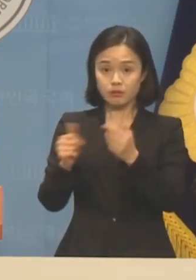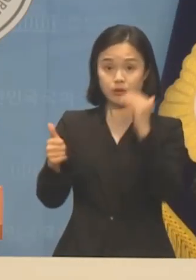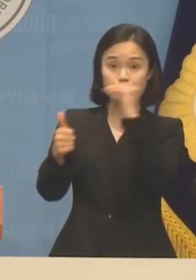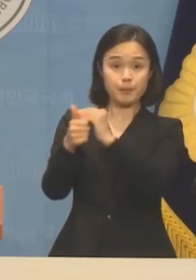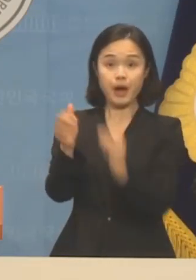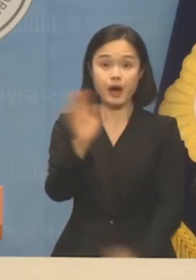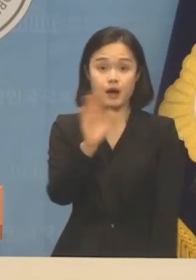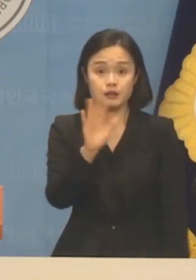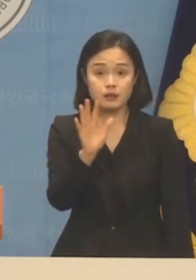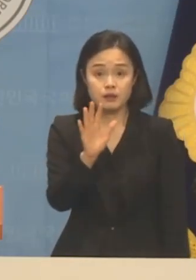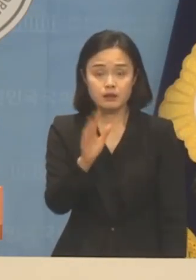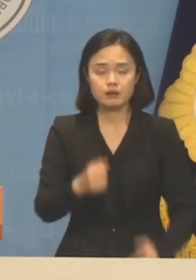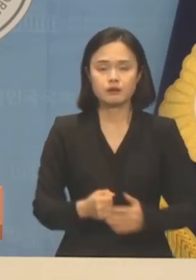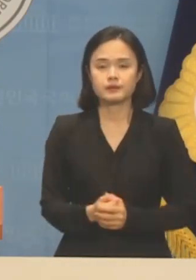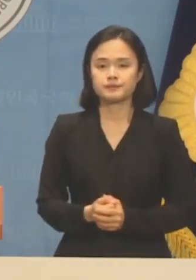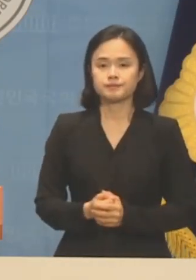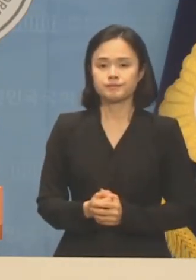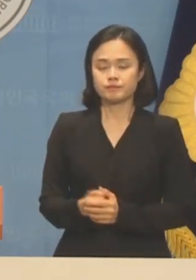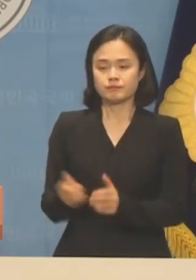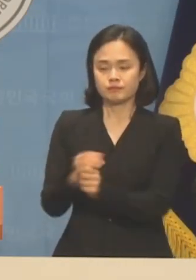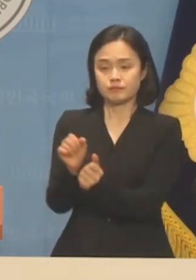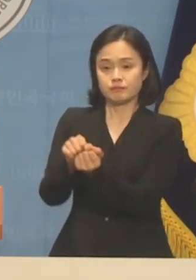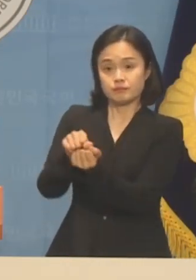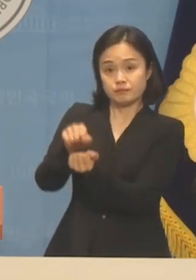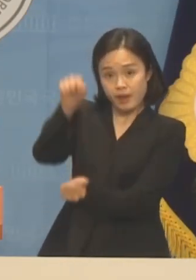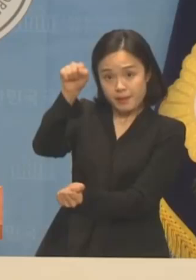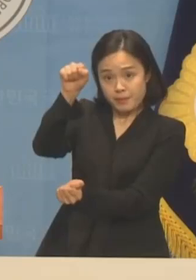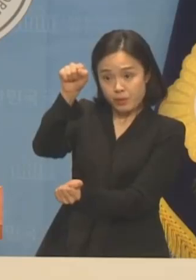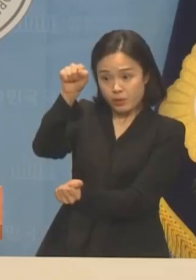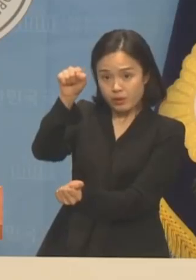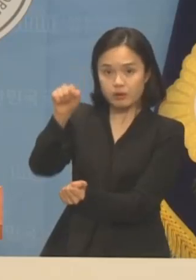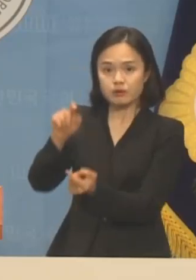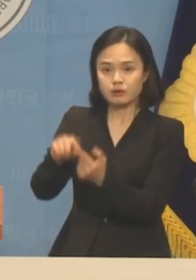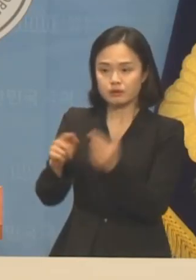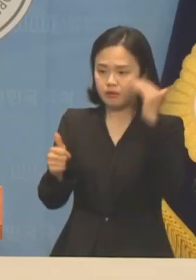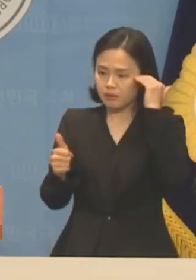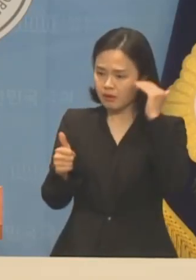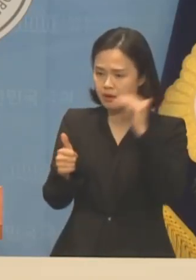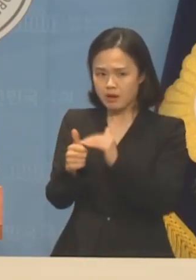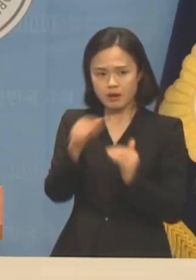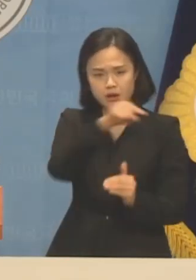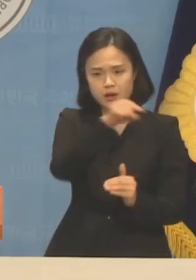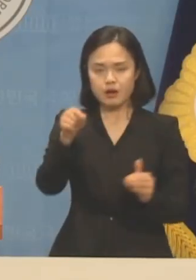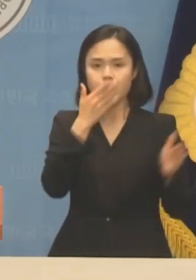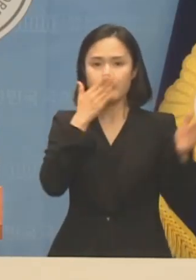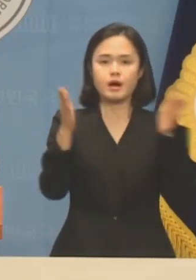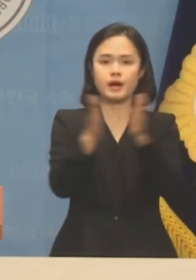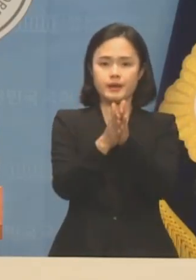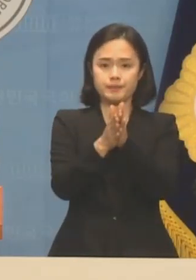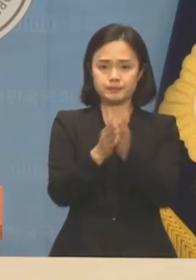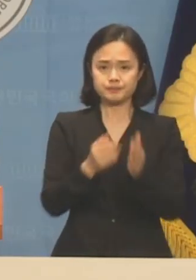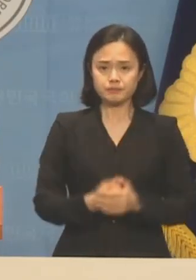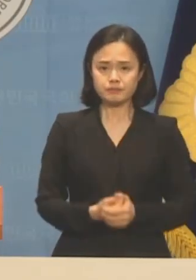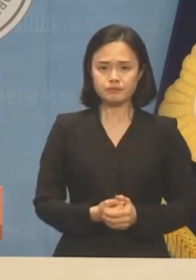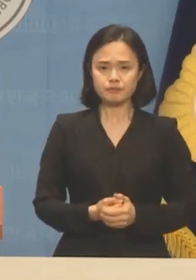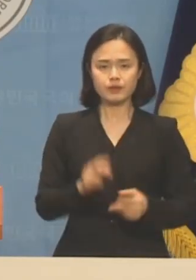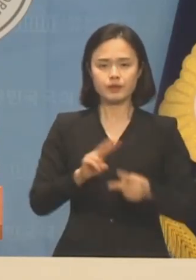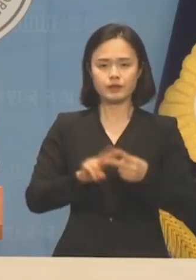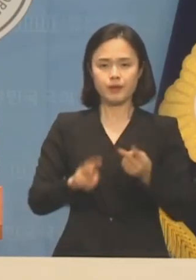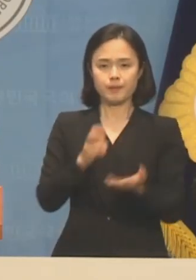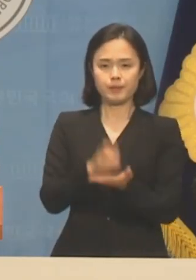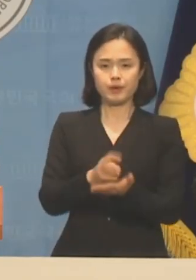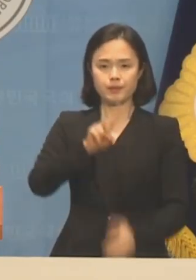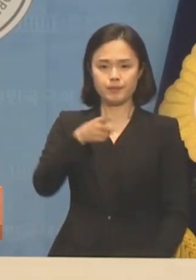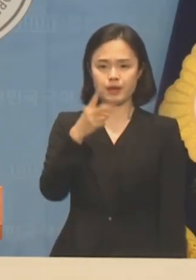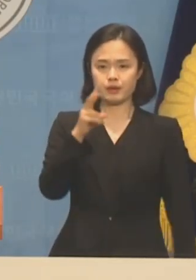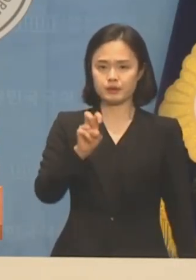않도록 사실상 협력하고 있습니다. 이에 더불어민주당은 최상목을 형법 제122조